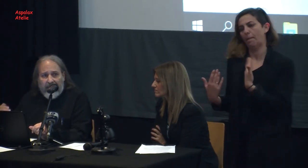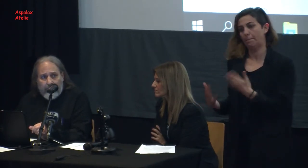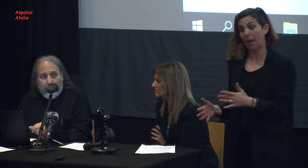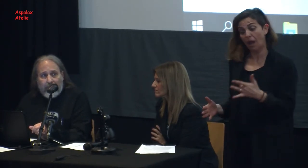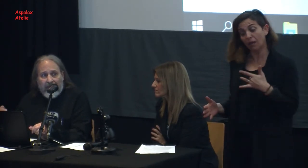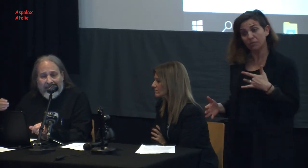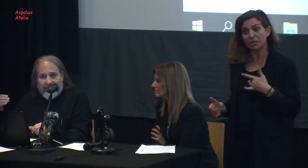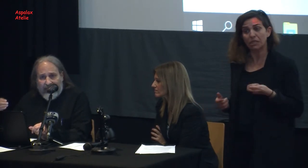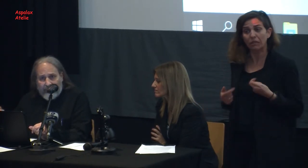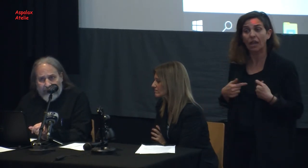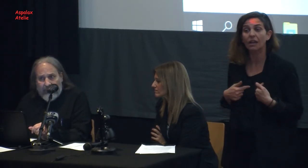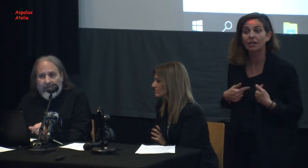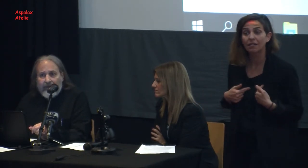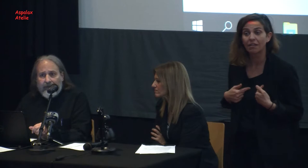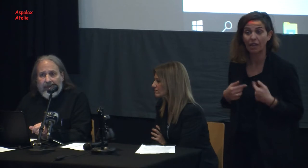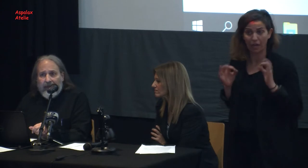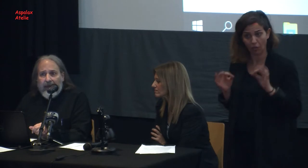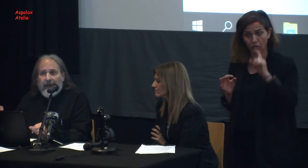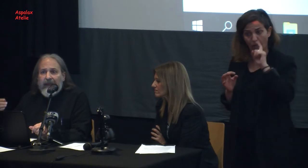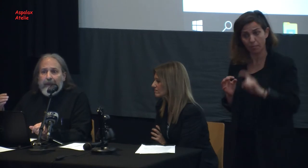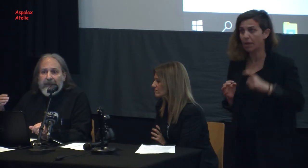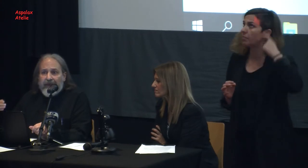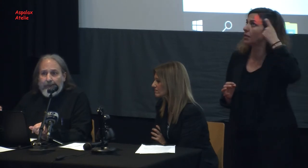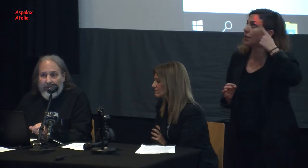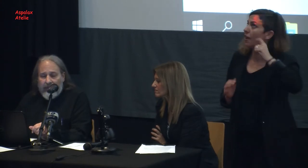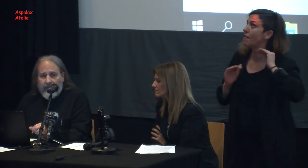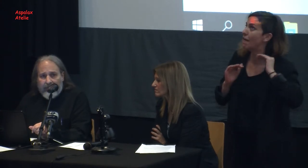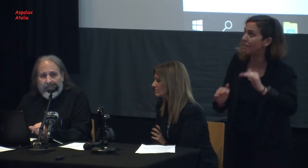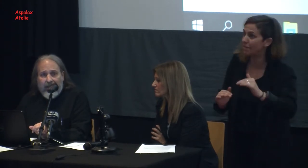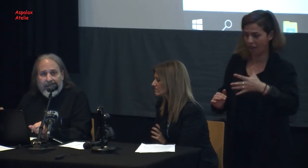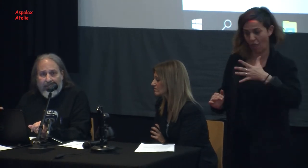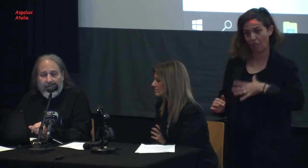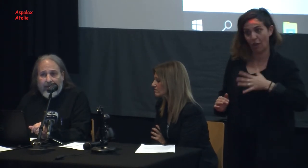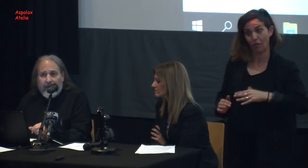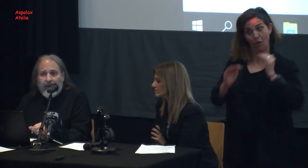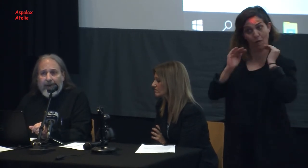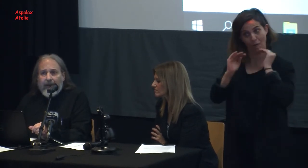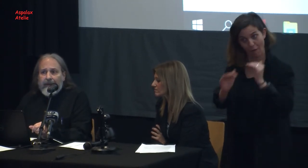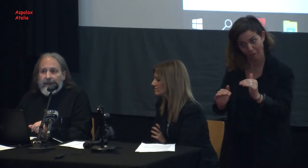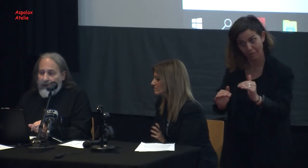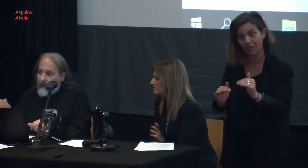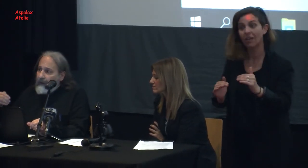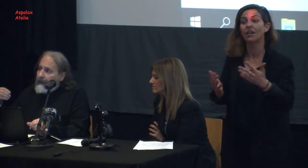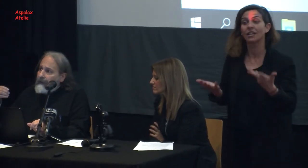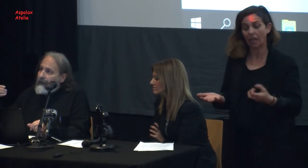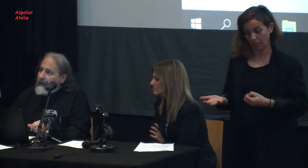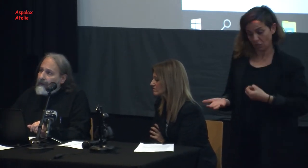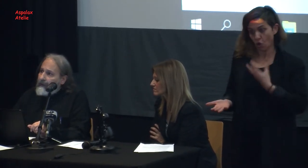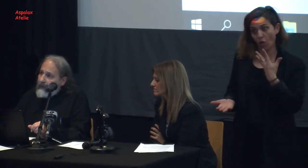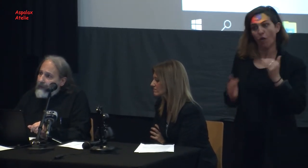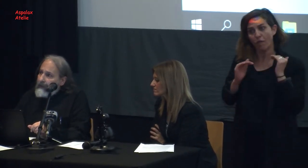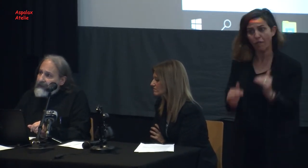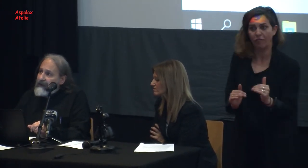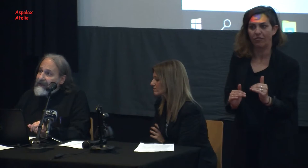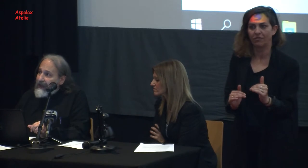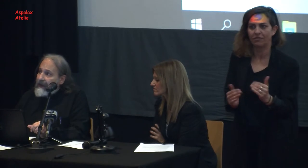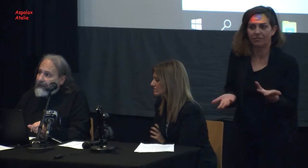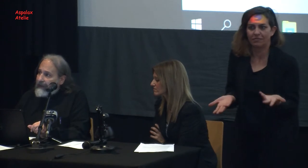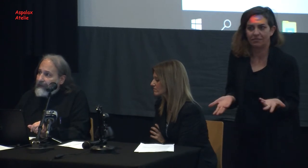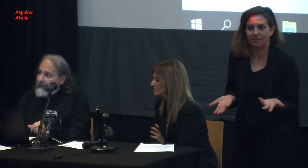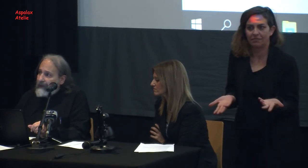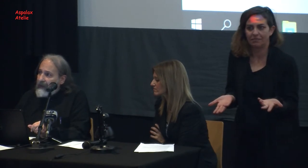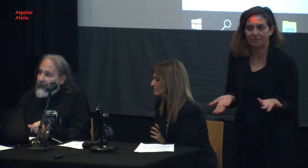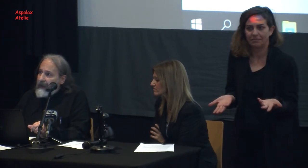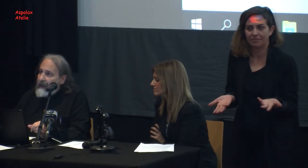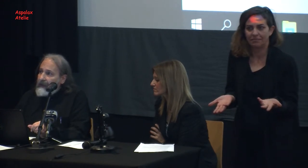η ψυχή μου να σκέφτεται, να επιθυμεί, να θέλει και να